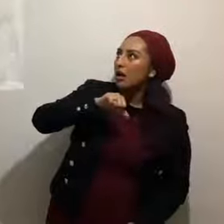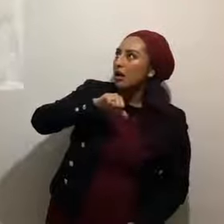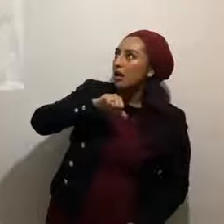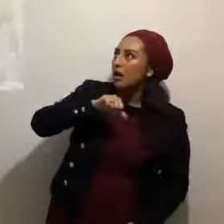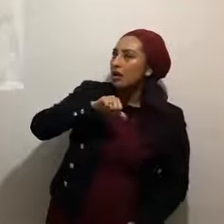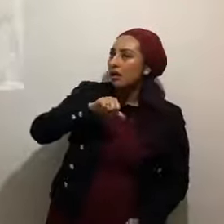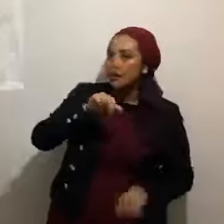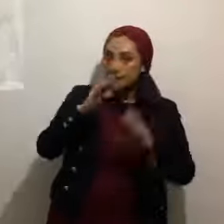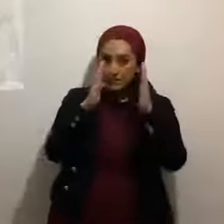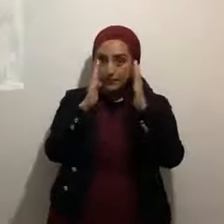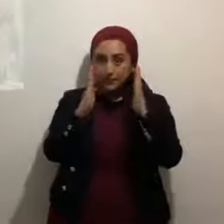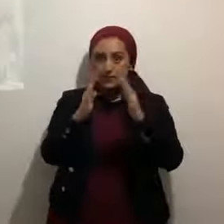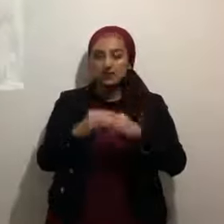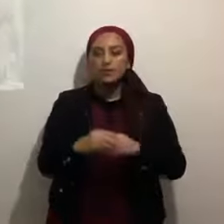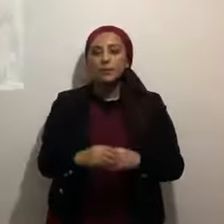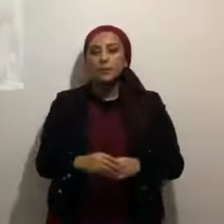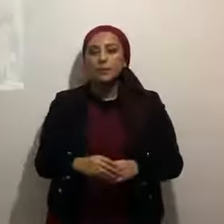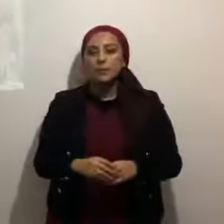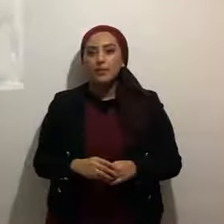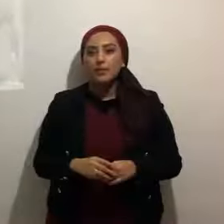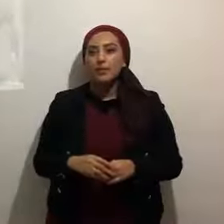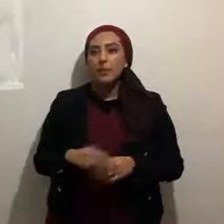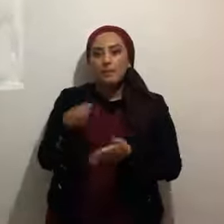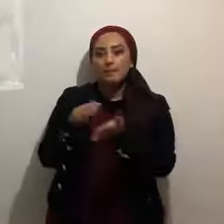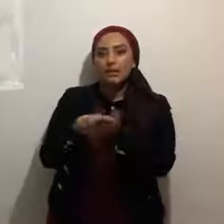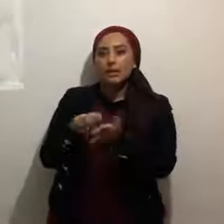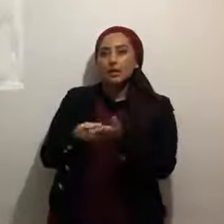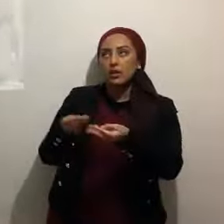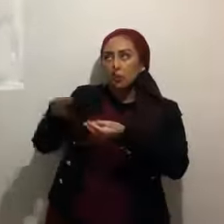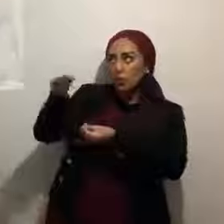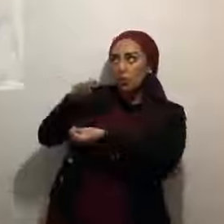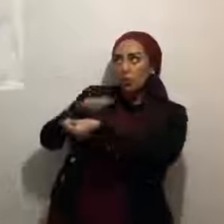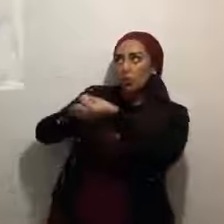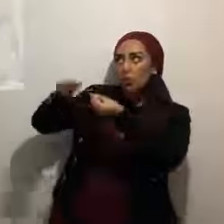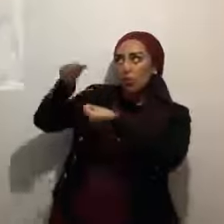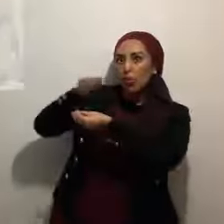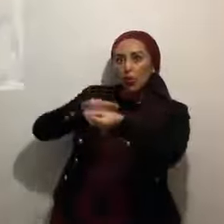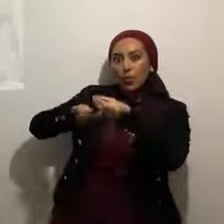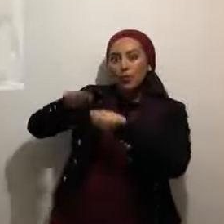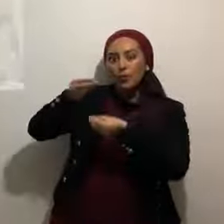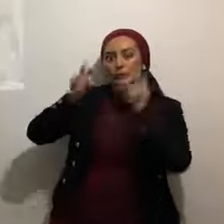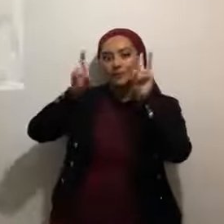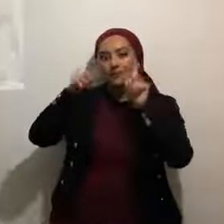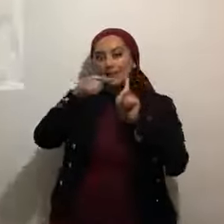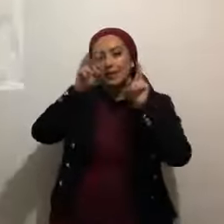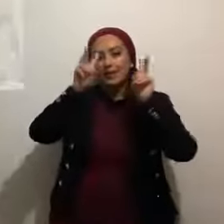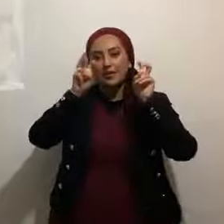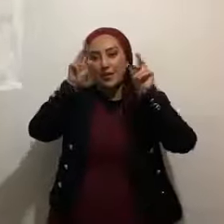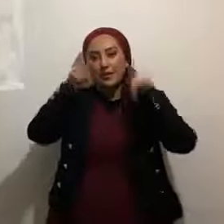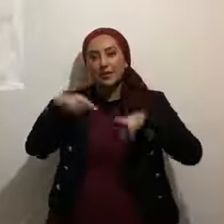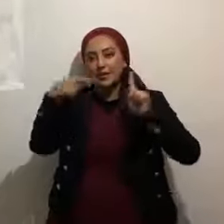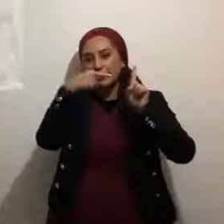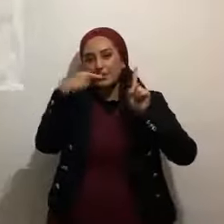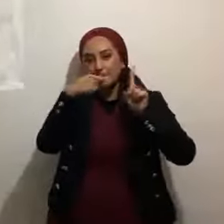escucha, lo sobornó, o sea, el pseudo pastor de ovejas, sobornó al